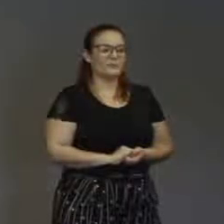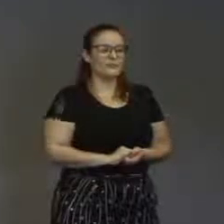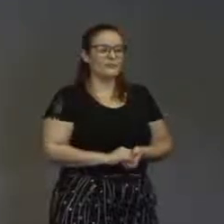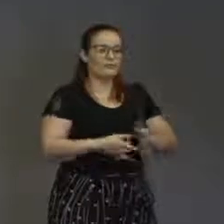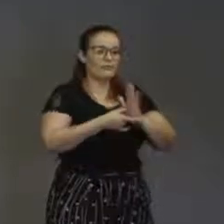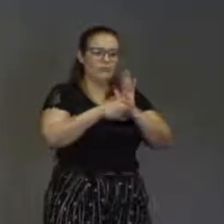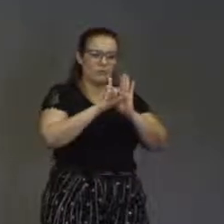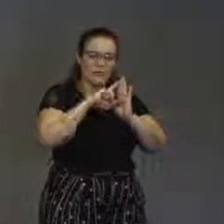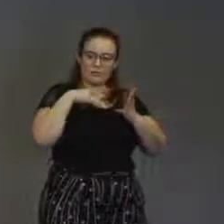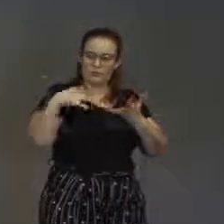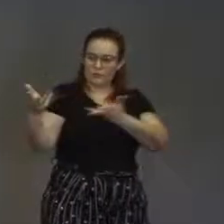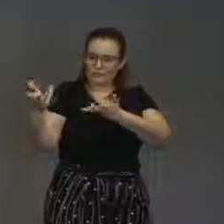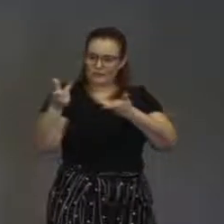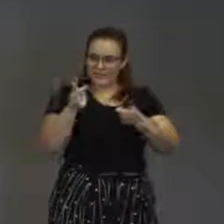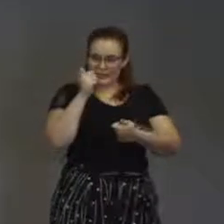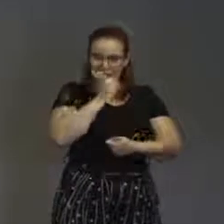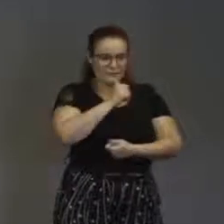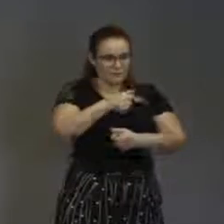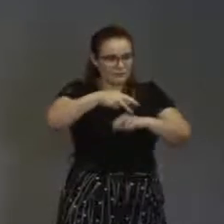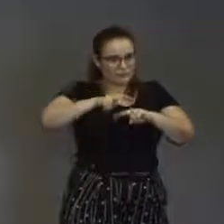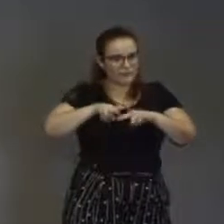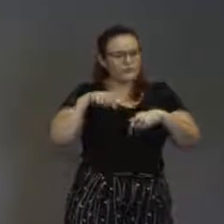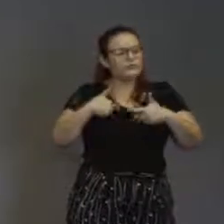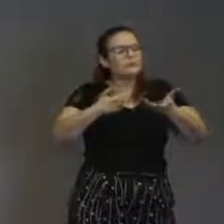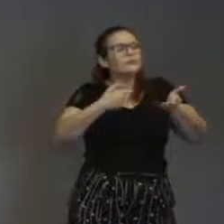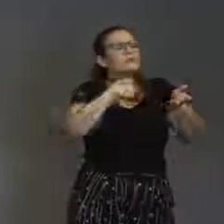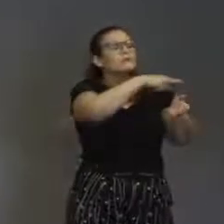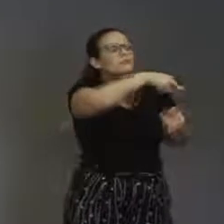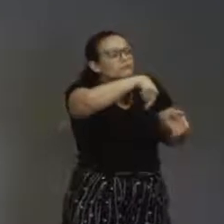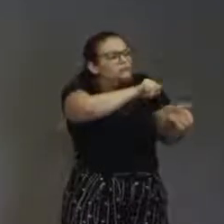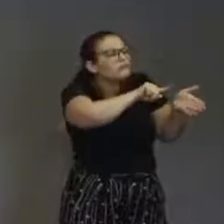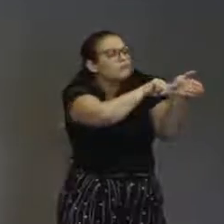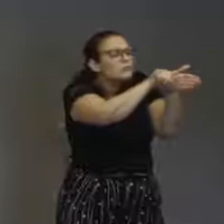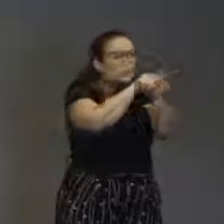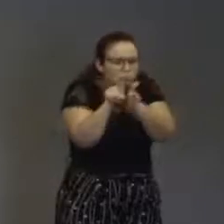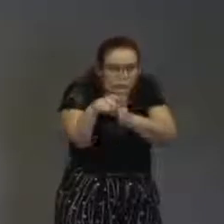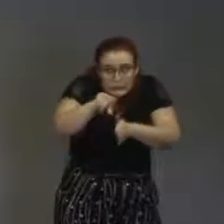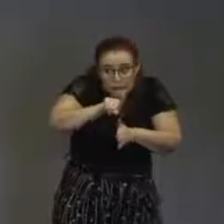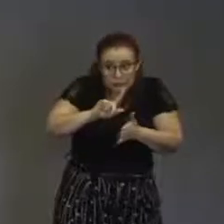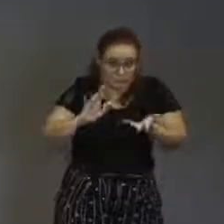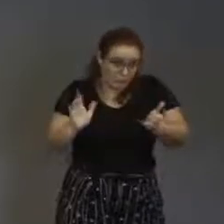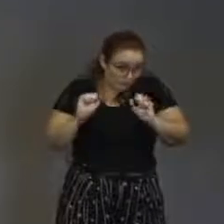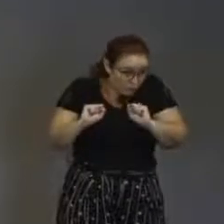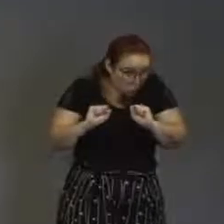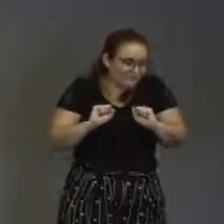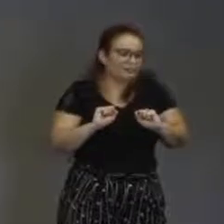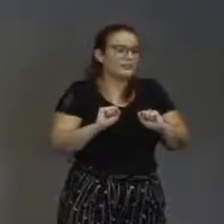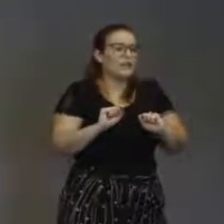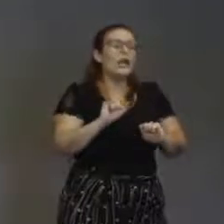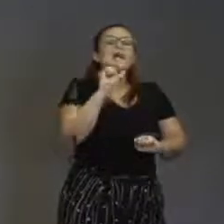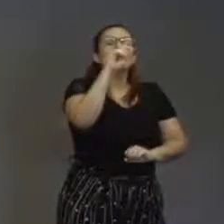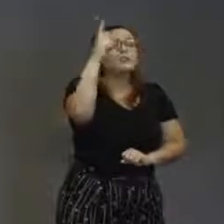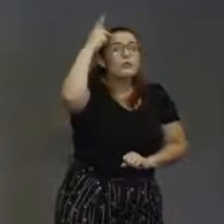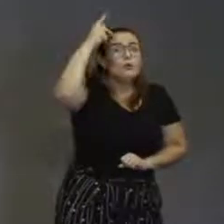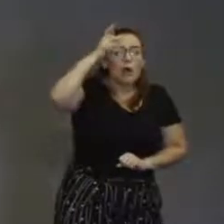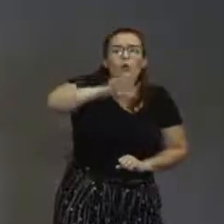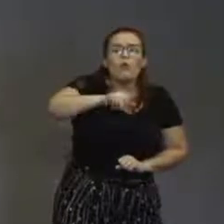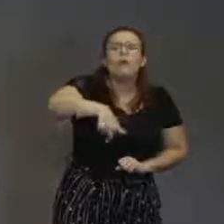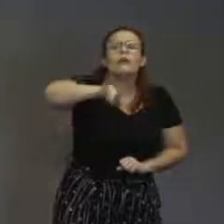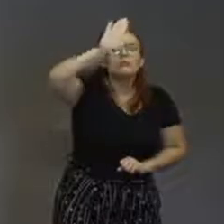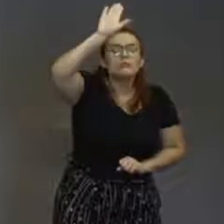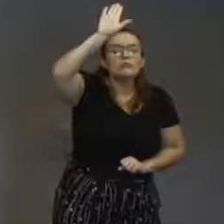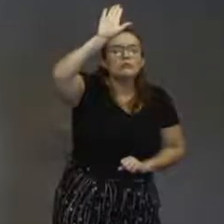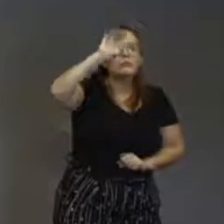Antes de eu chamar as meninas aqui no palco, eu queria fazer umas perguntas para vocês, se vocês não se incomodarem. Quem é de São Paulo mesmo aqui? Levanta a mão.